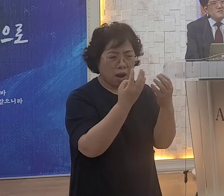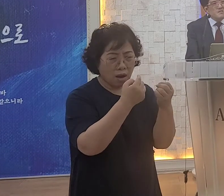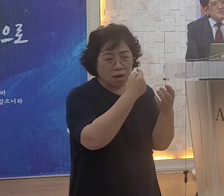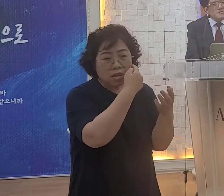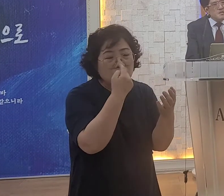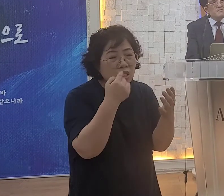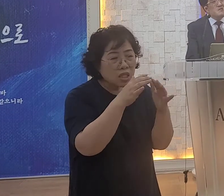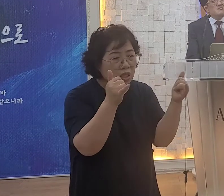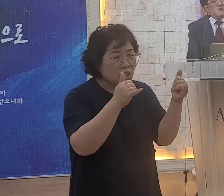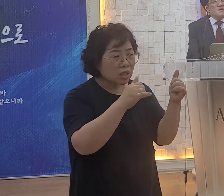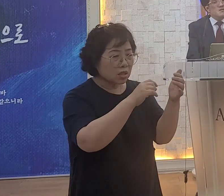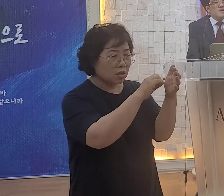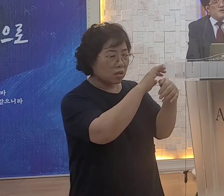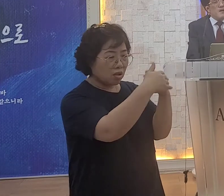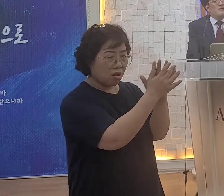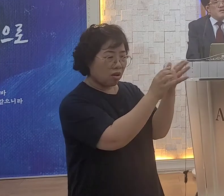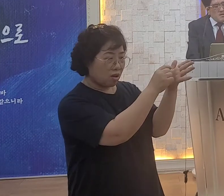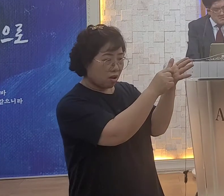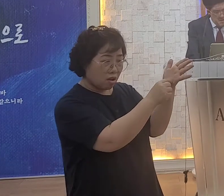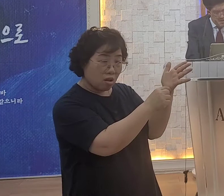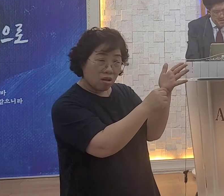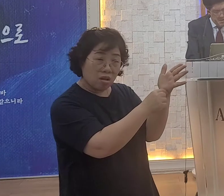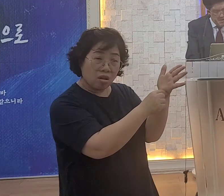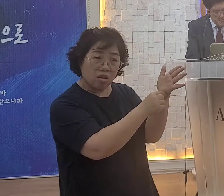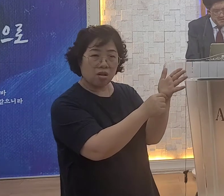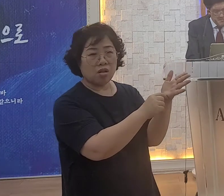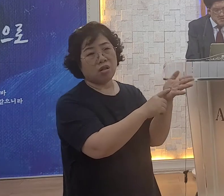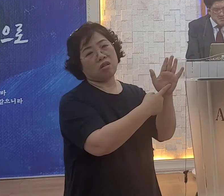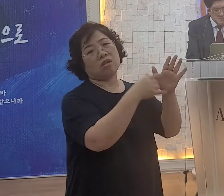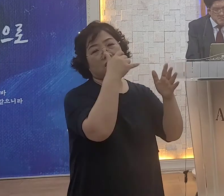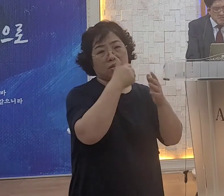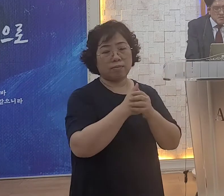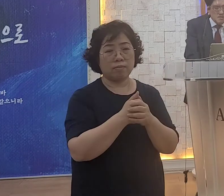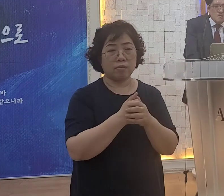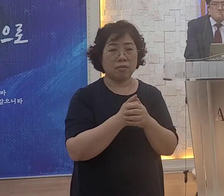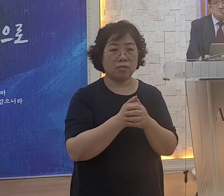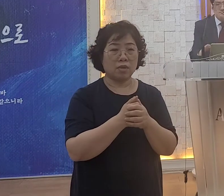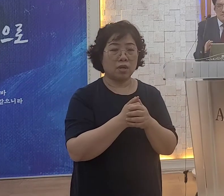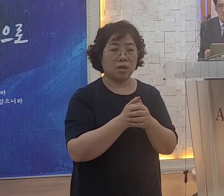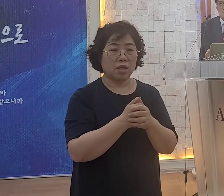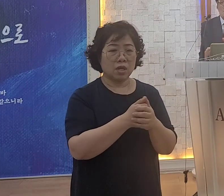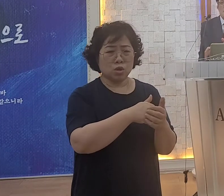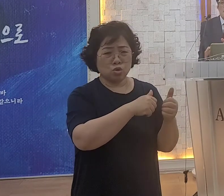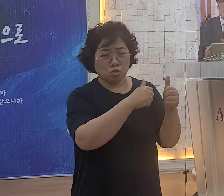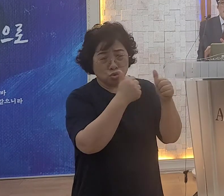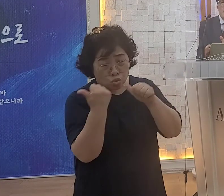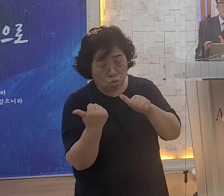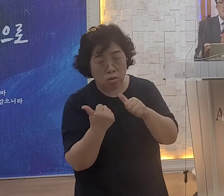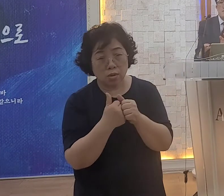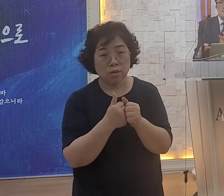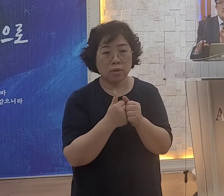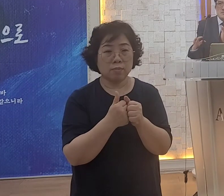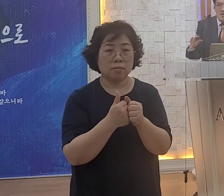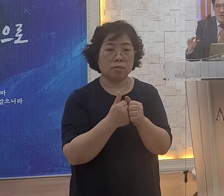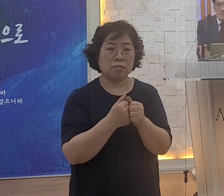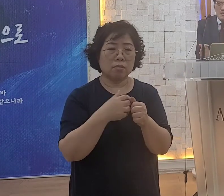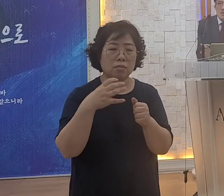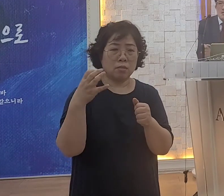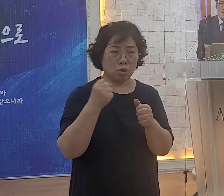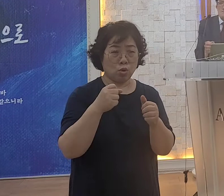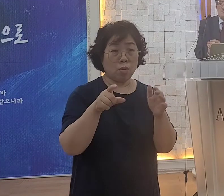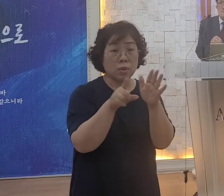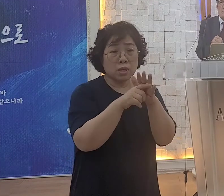믿음의 선배들이 그런 삶을 살다가 하늘 날아갔다 이렇게 말씀합니다. 죽음으로 그 믿음을